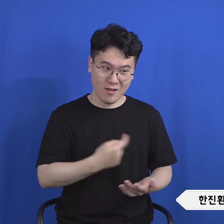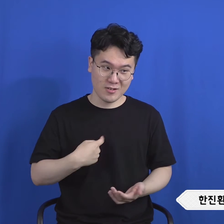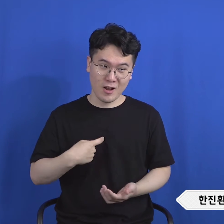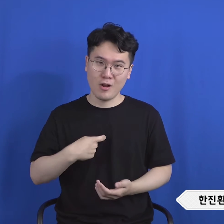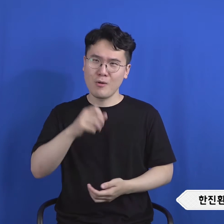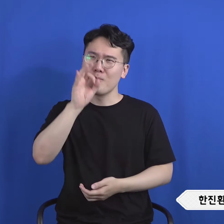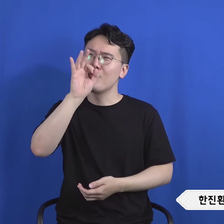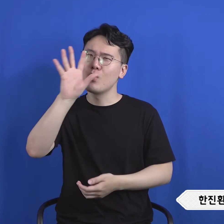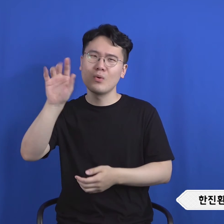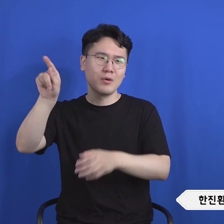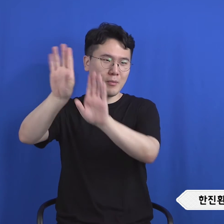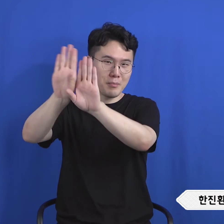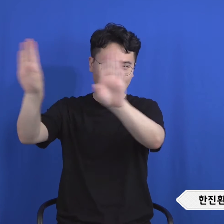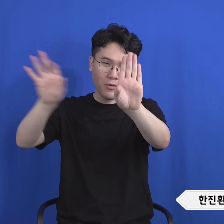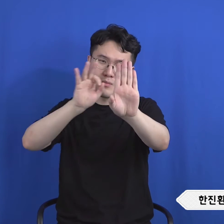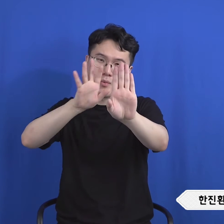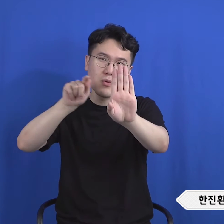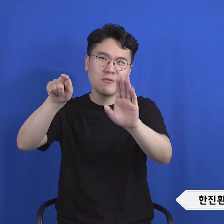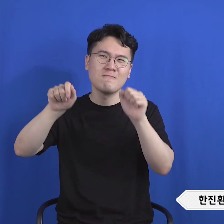냈습니다.